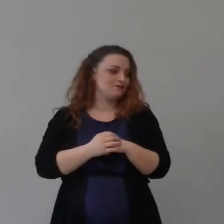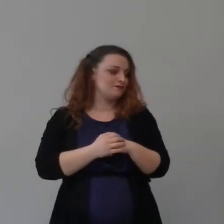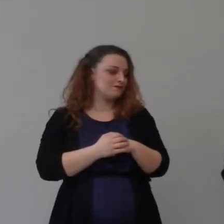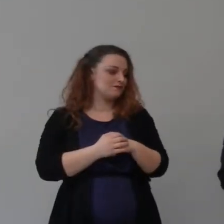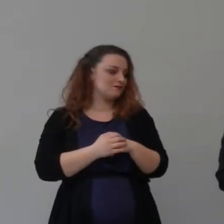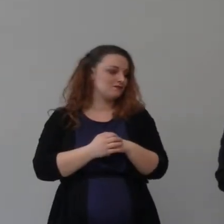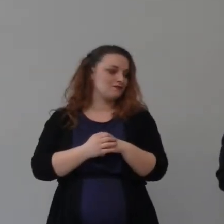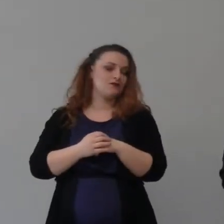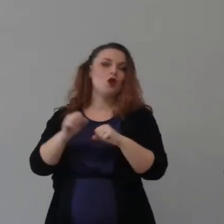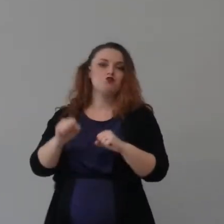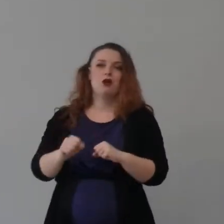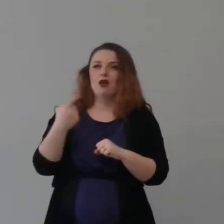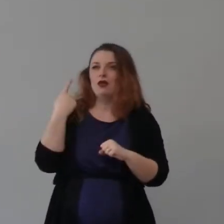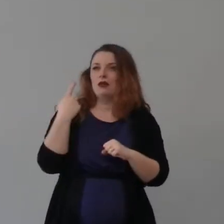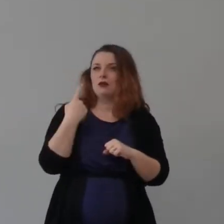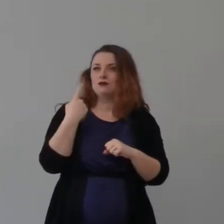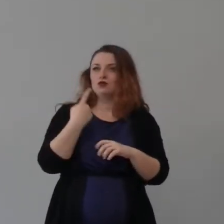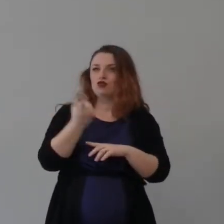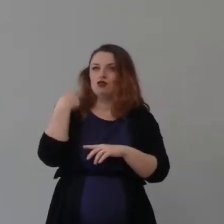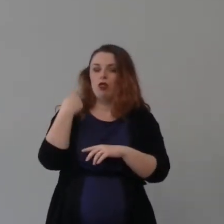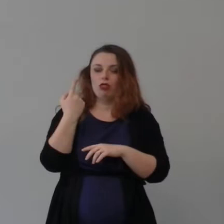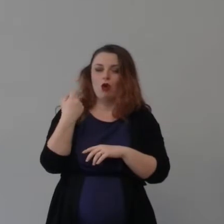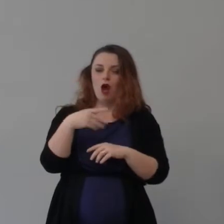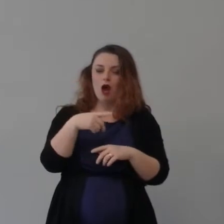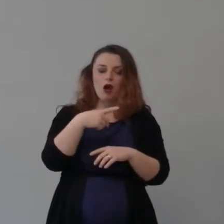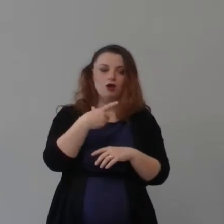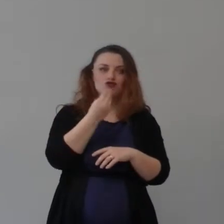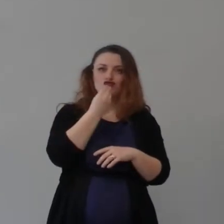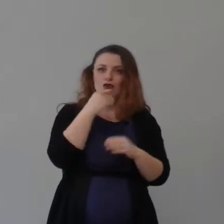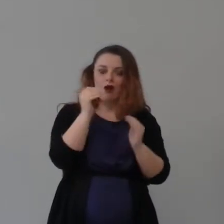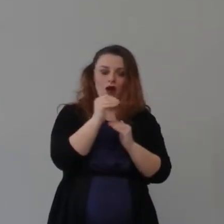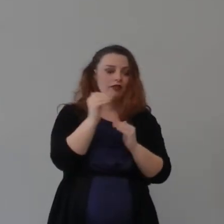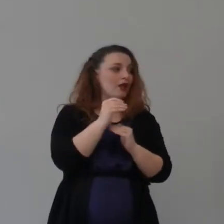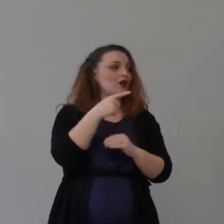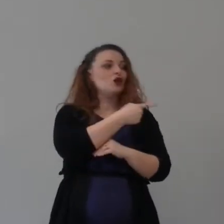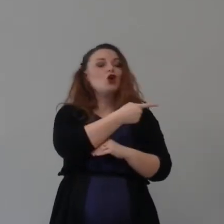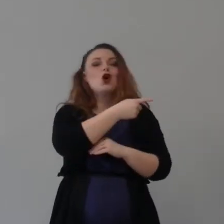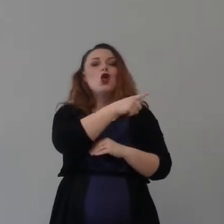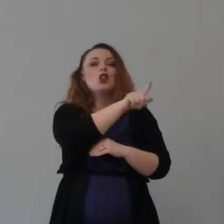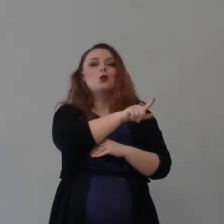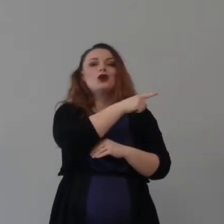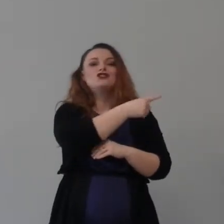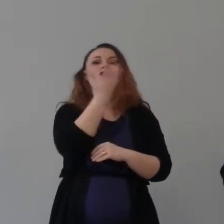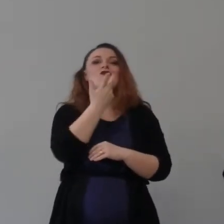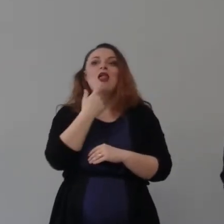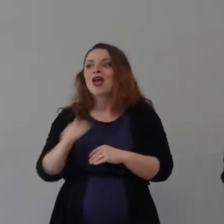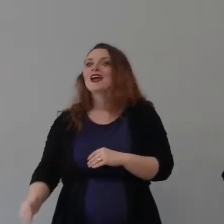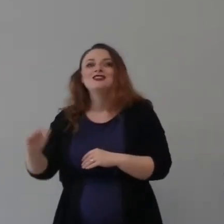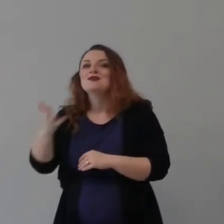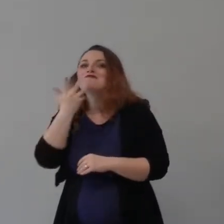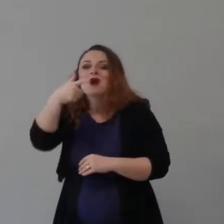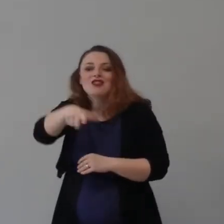l'altro giorno a cena c'era Luigi che non vedeva l'ora di crescere per andare a scuola. Voleva